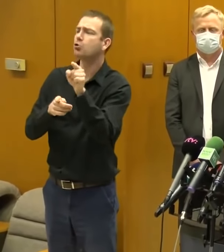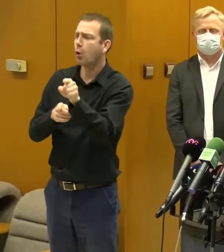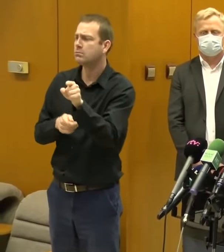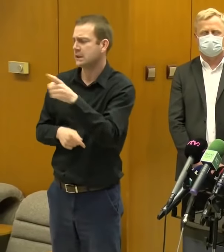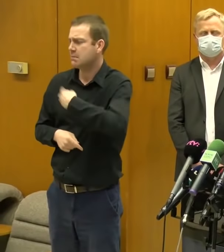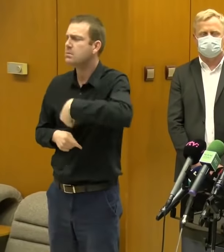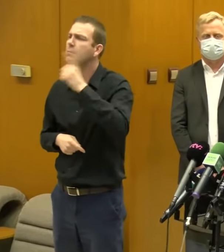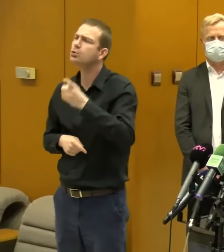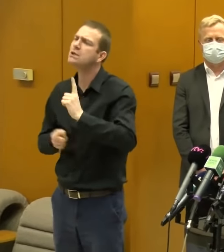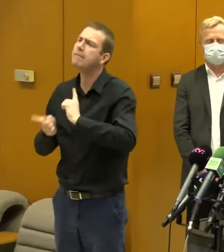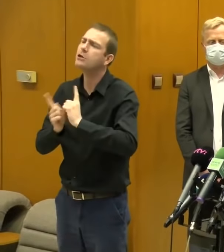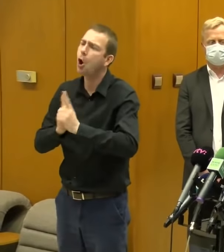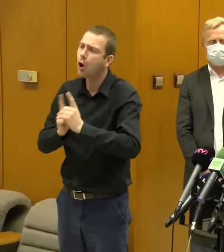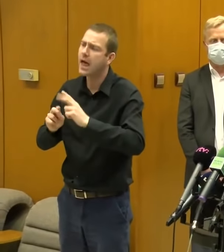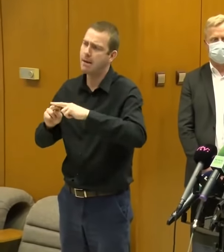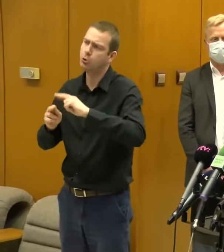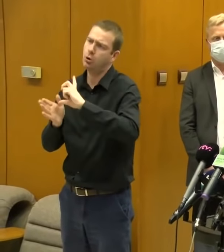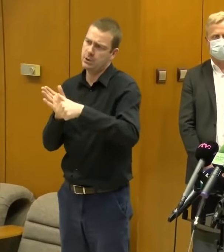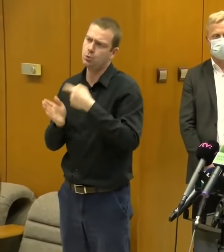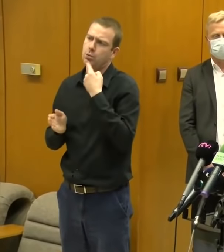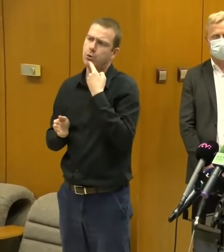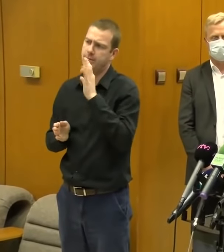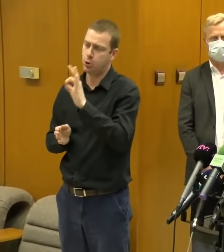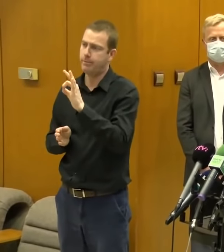dohodnúť, budeme informovať potom následne po vláde.